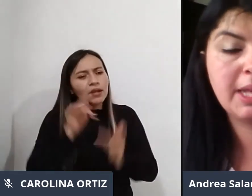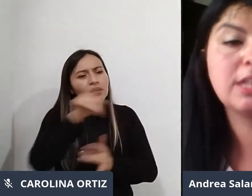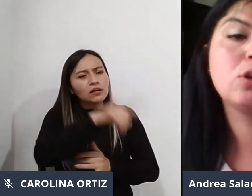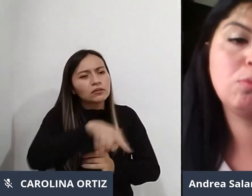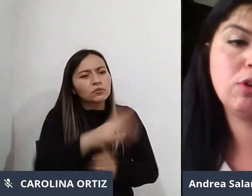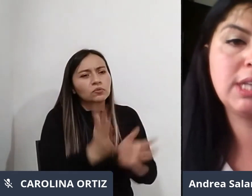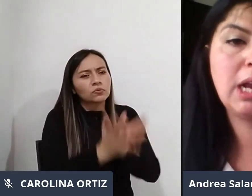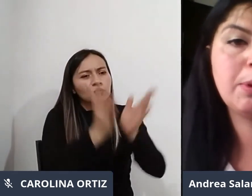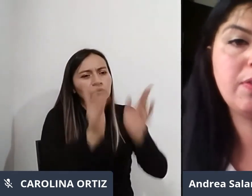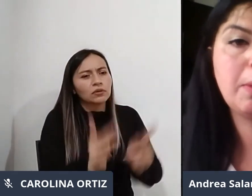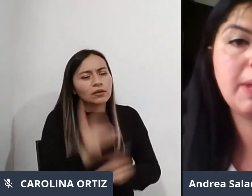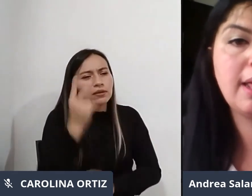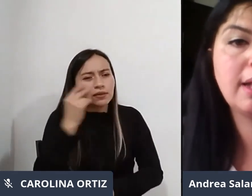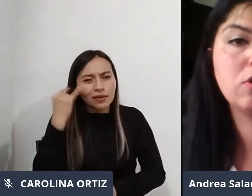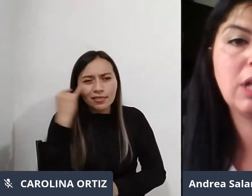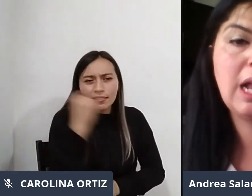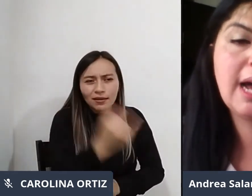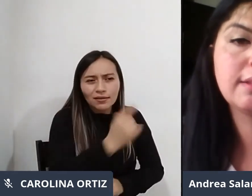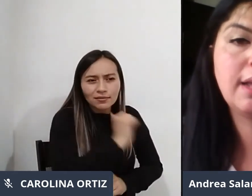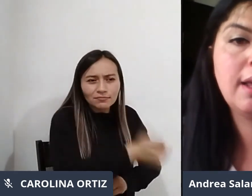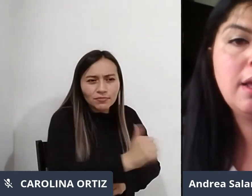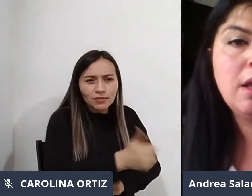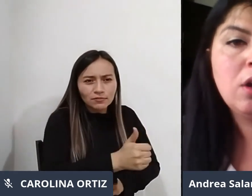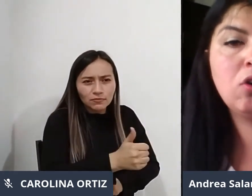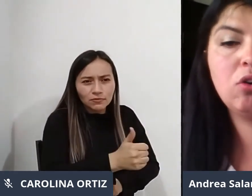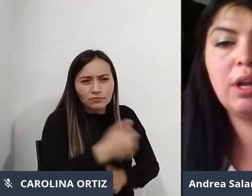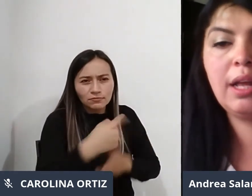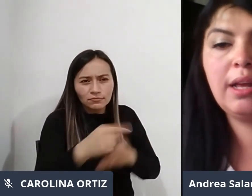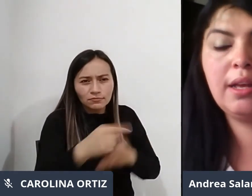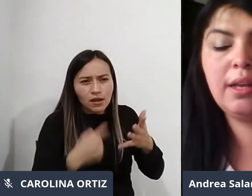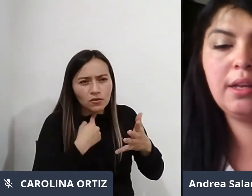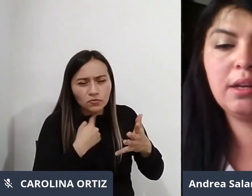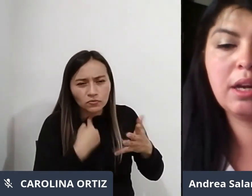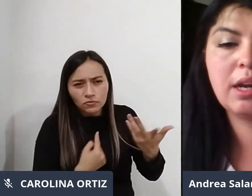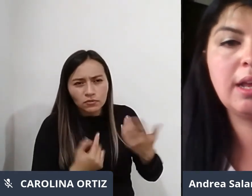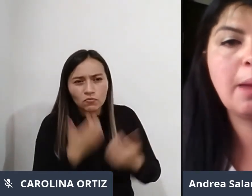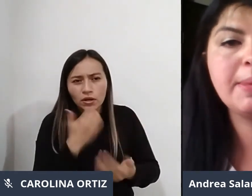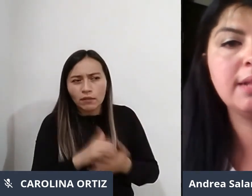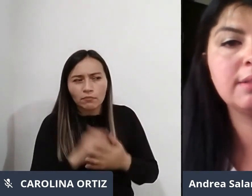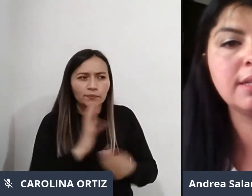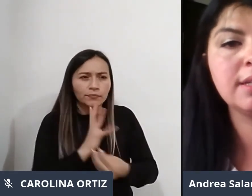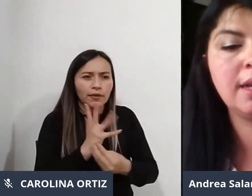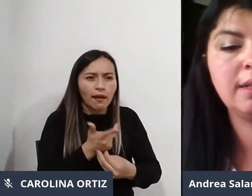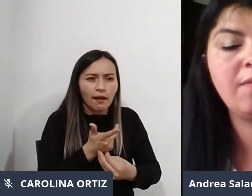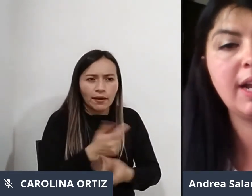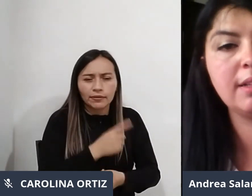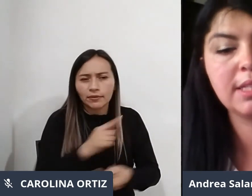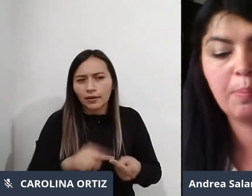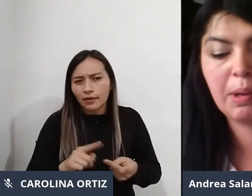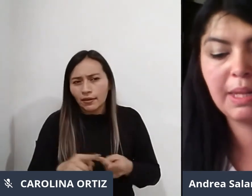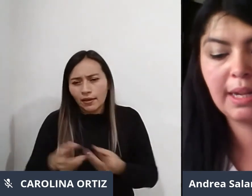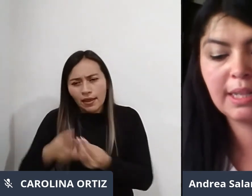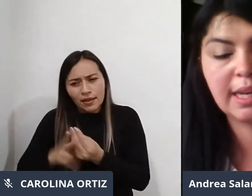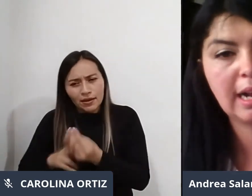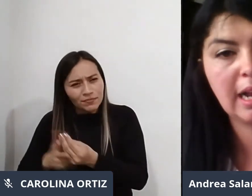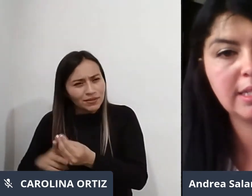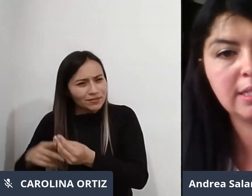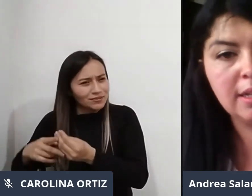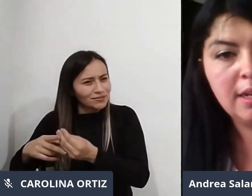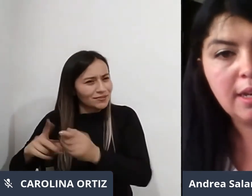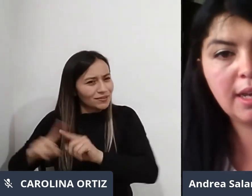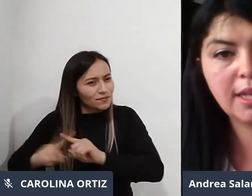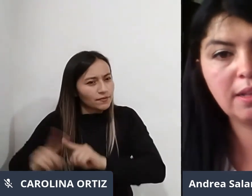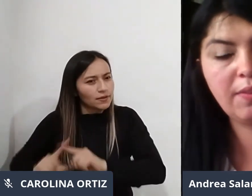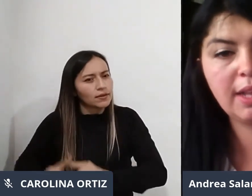otras herramientas, como lo decía la propia Piedad, con el arte, con herramientas diferentes que permitan hacer